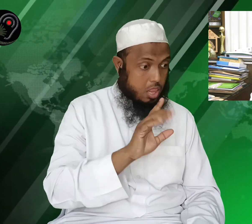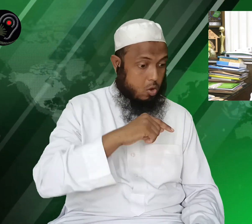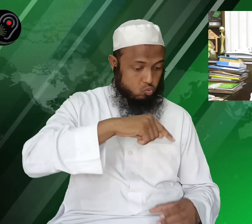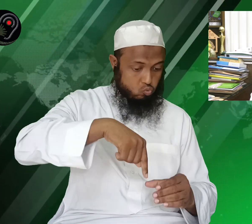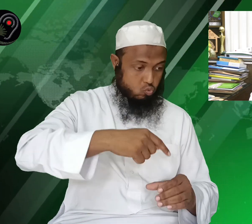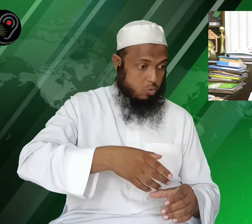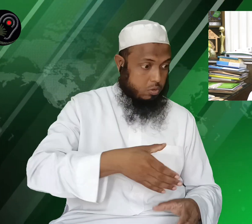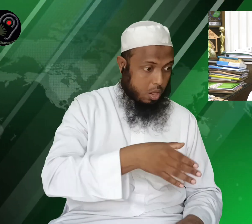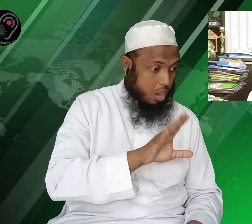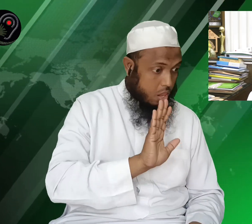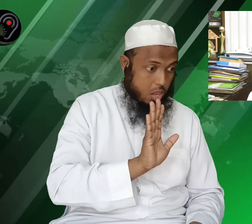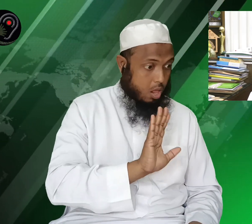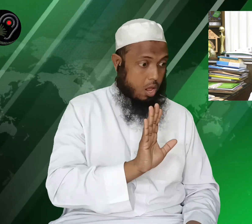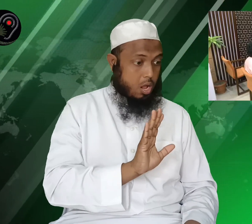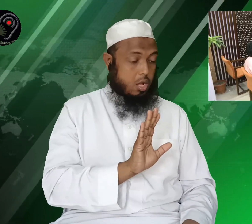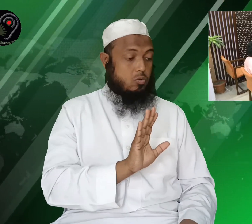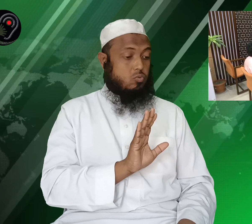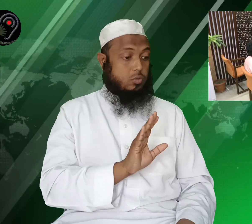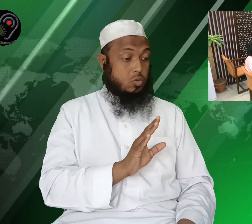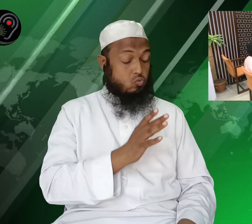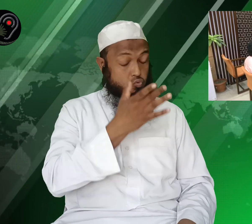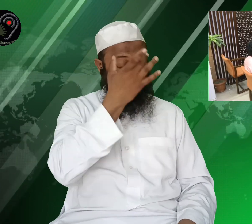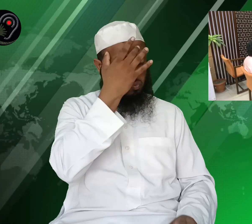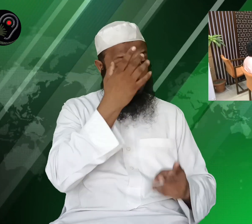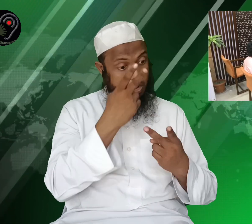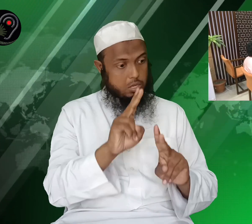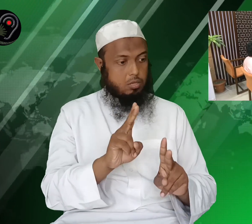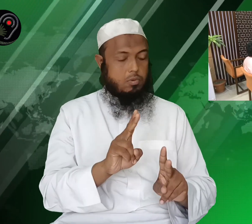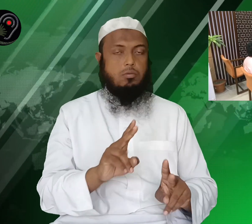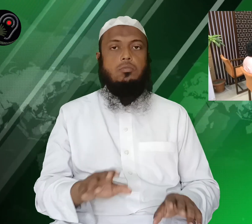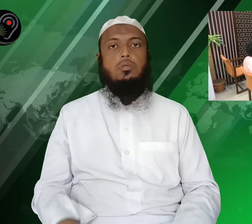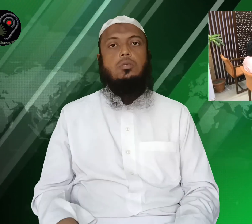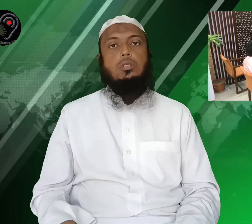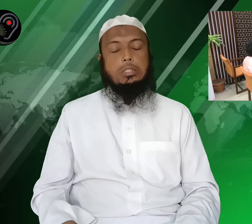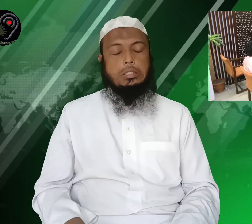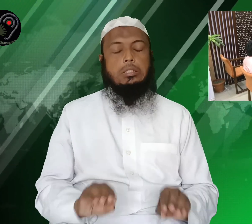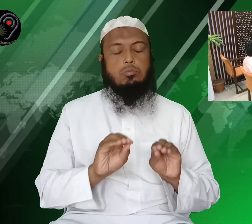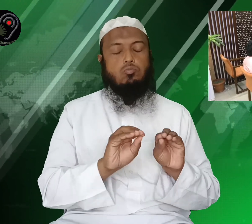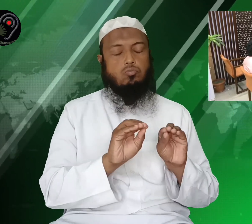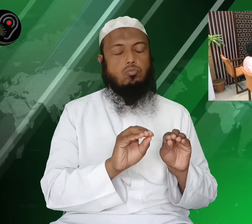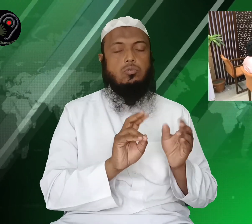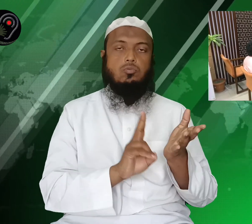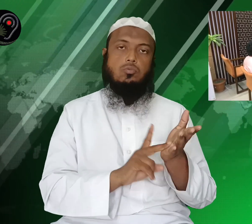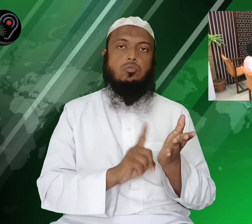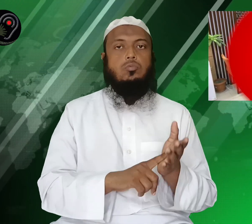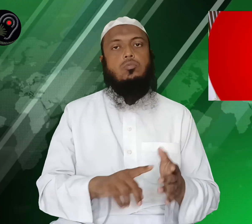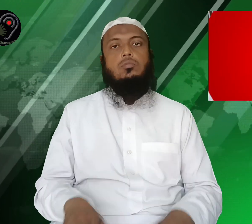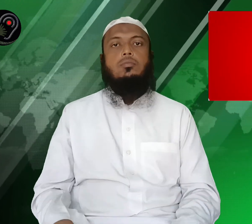ডিজিলিক্ট্রোলাইটেমিয়া হতে পারে। তার মনির হোসাইন, সময় সংবাদ, ঢাকা।